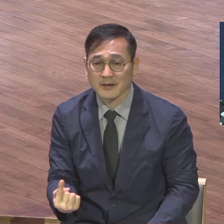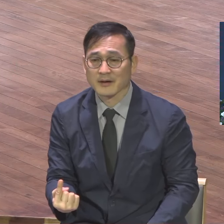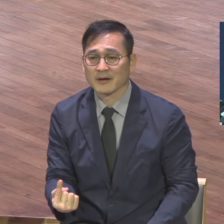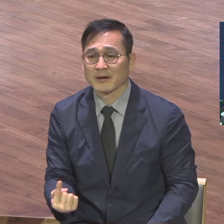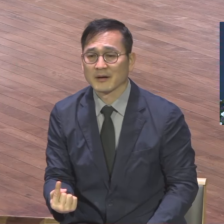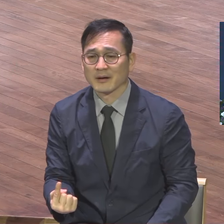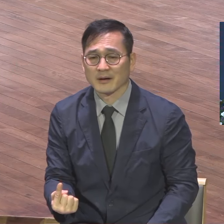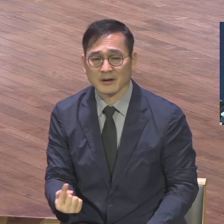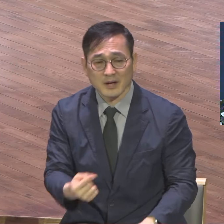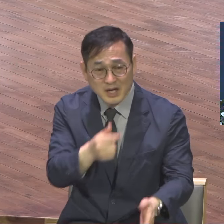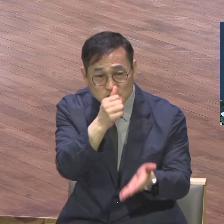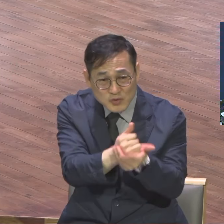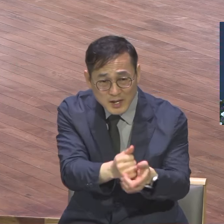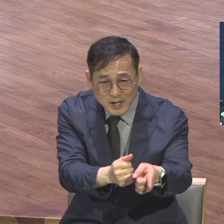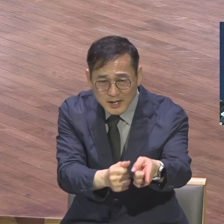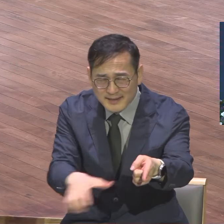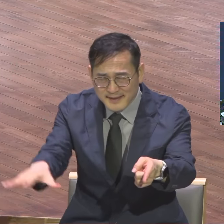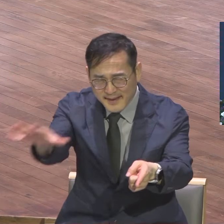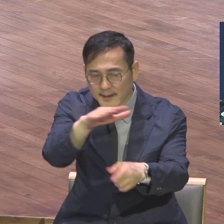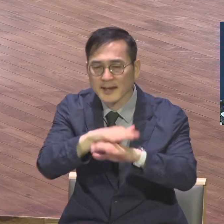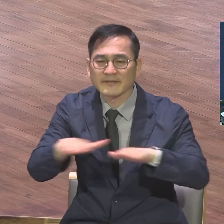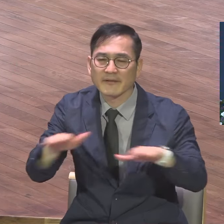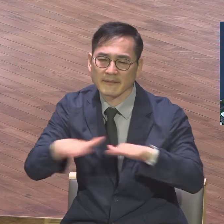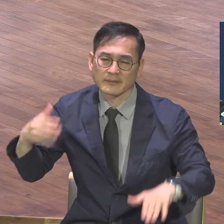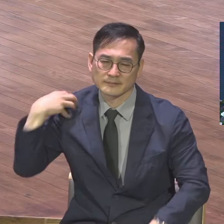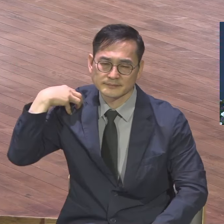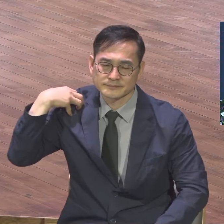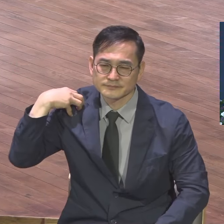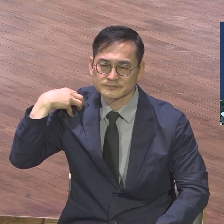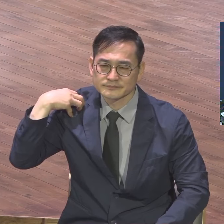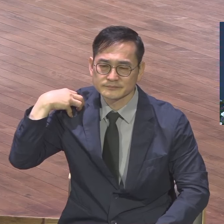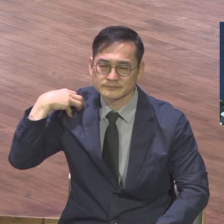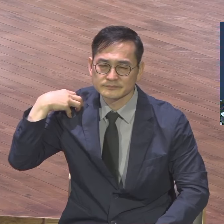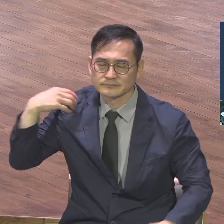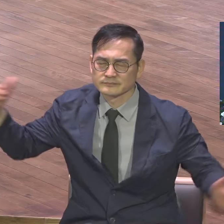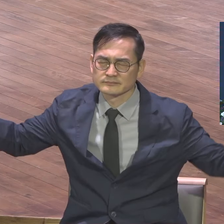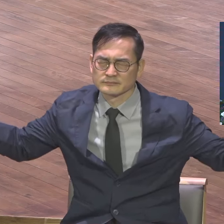모든 죄를 다 해결했어요. 죽었다가 끝난 게 아니에요. 다 이루었다.